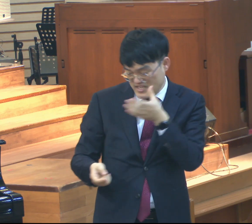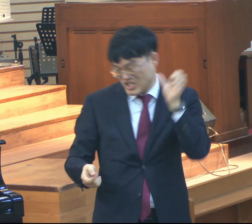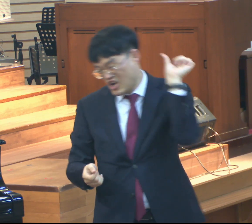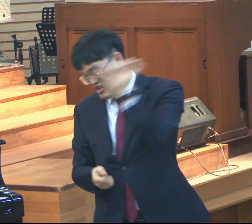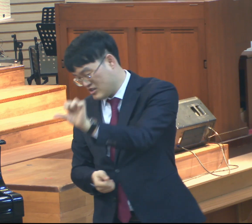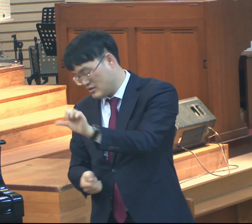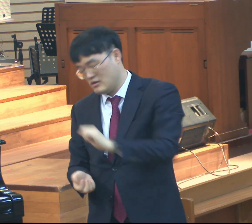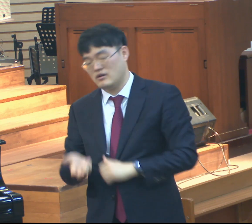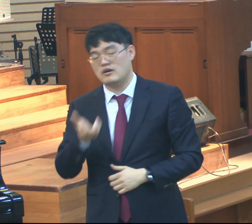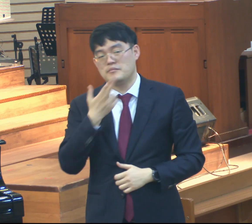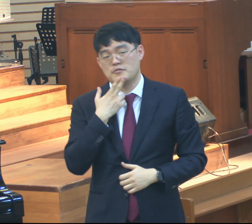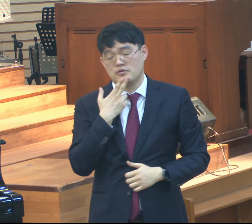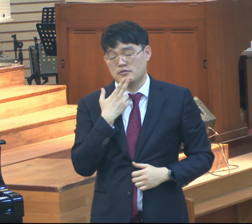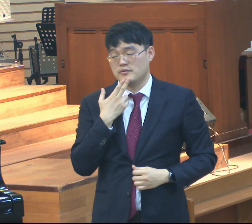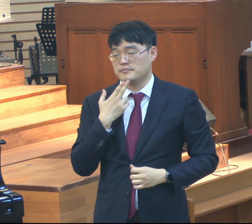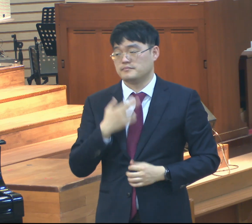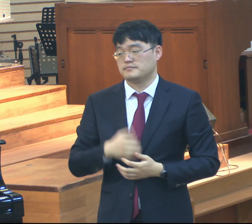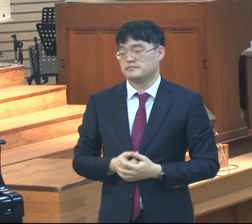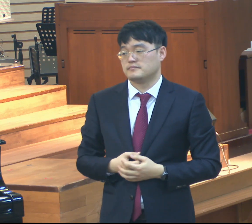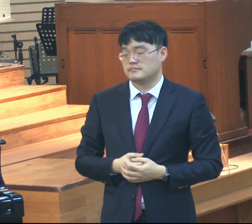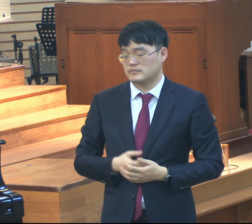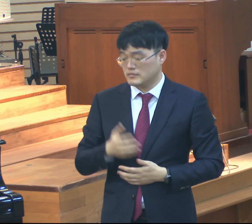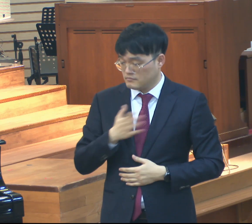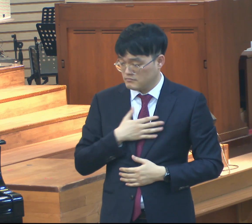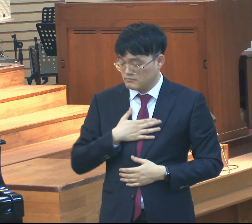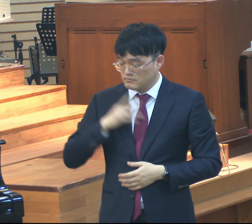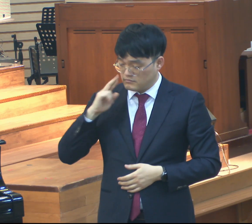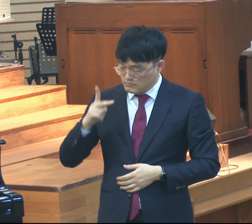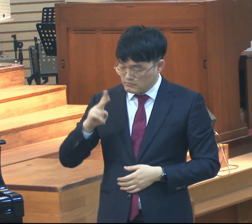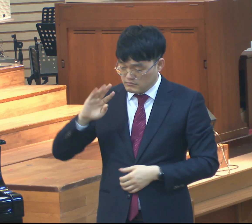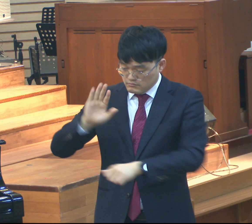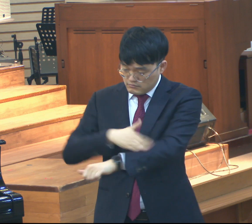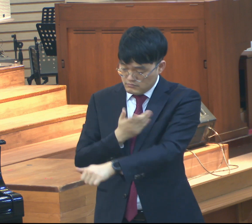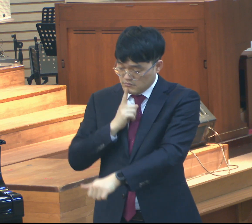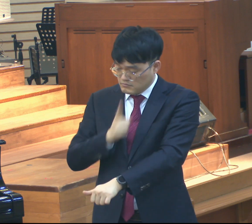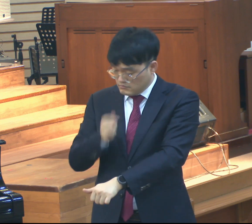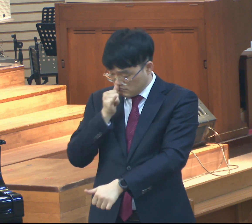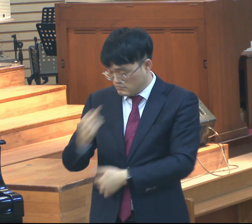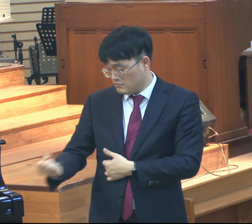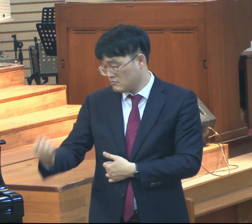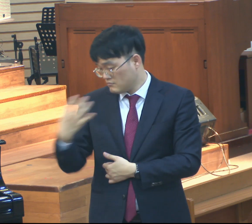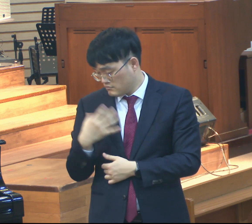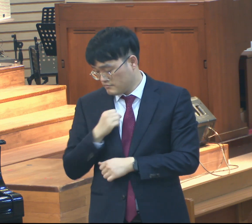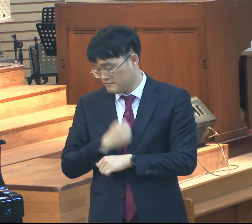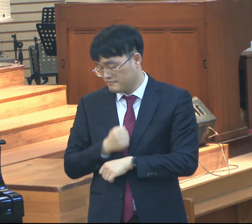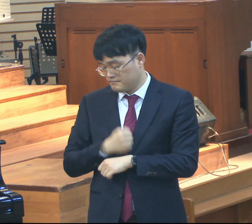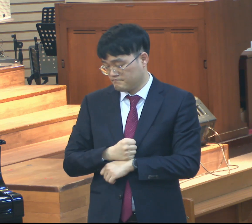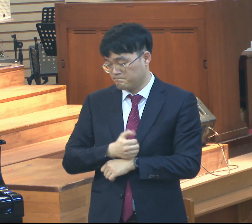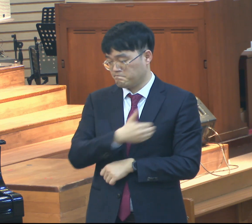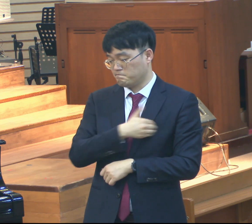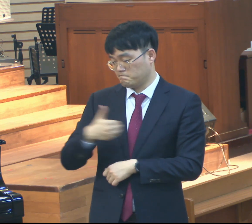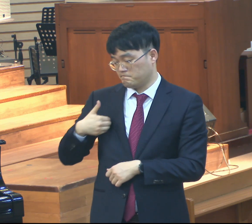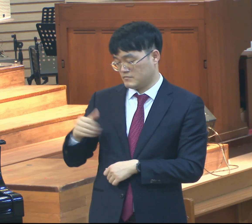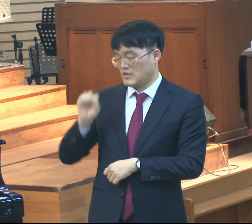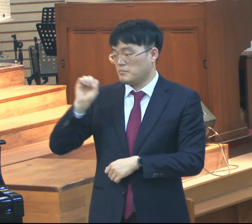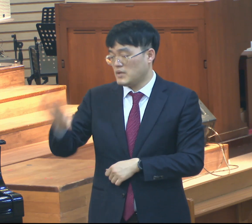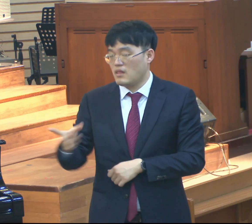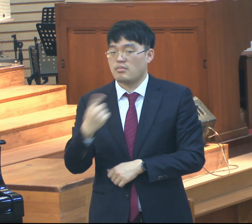행사하지 아니하시고 내가 틀린 말을 한 것이 있으면 말하라고 담담하게 말씀하셨던 주님의 그